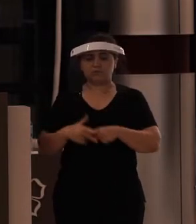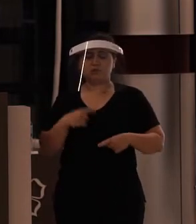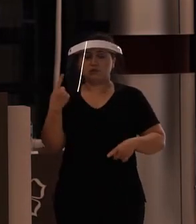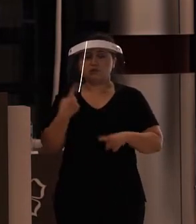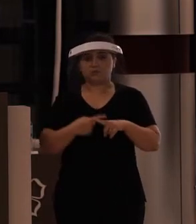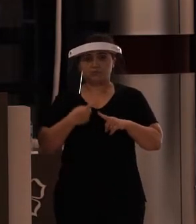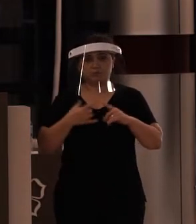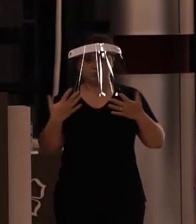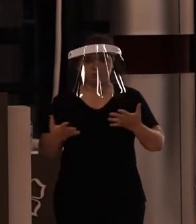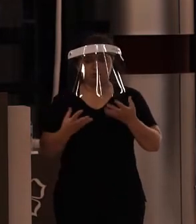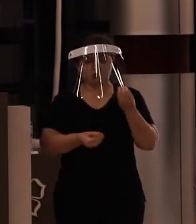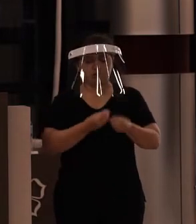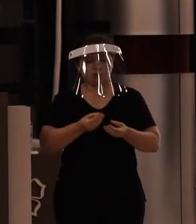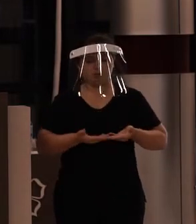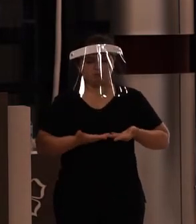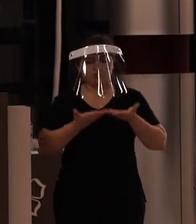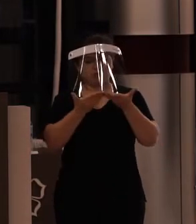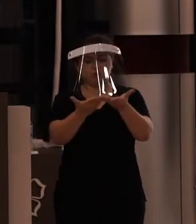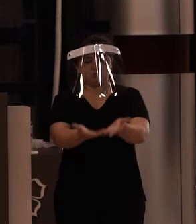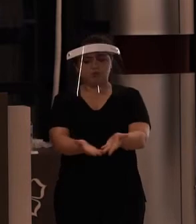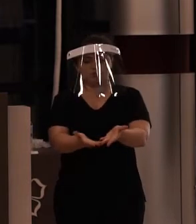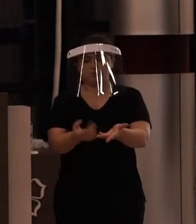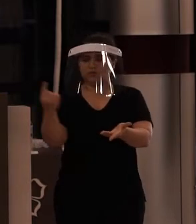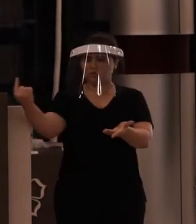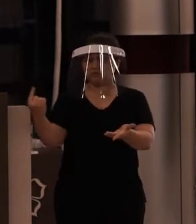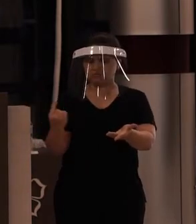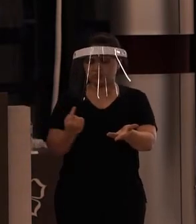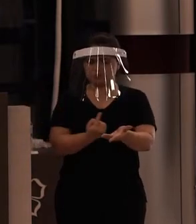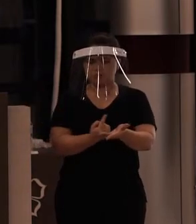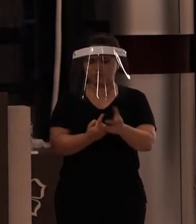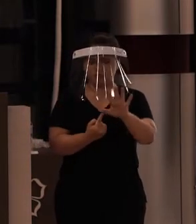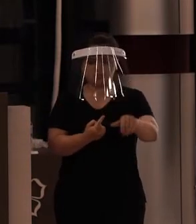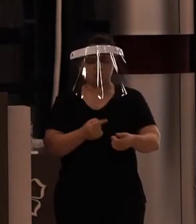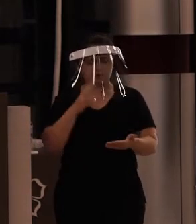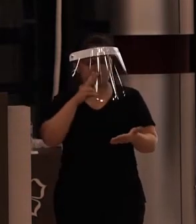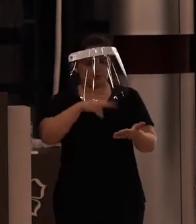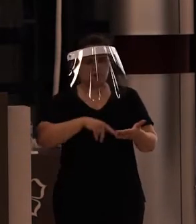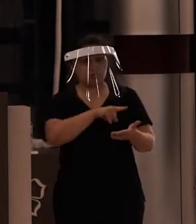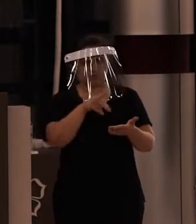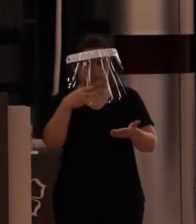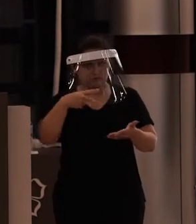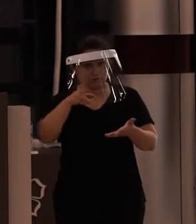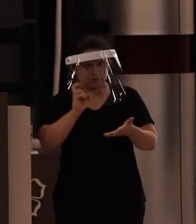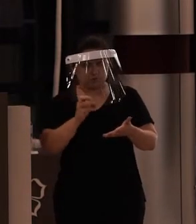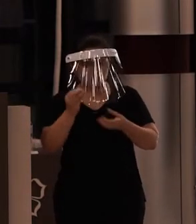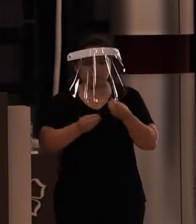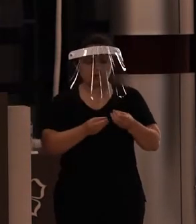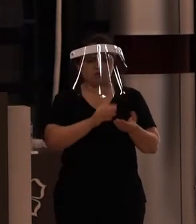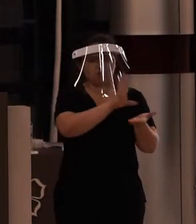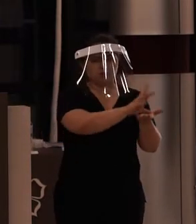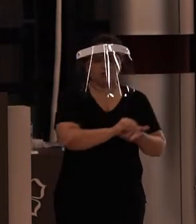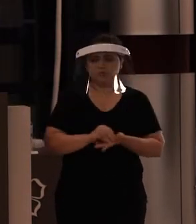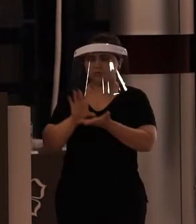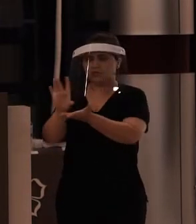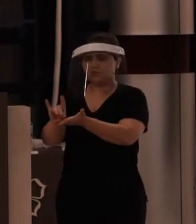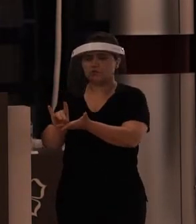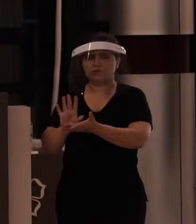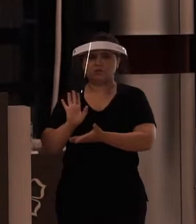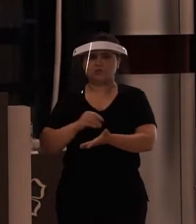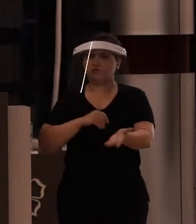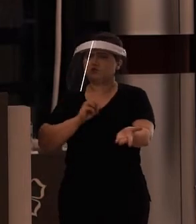quê? Porque quando eu entrego o relatório, o cara vem aqui, vai pegar a ficha, vocês vão ver daqui a pouco, é Ctrl+C e Ctrl+V, para